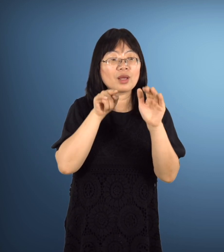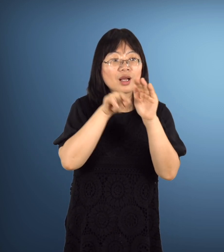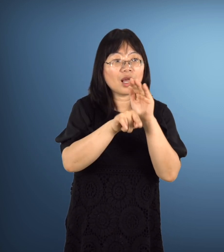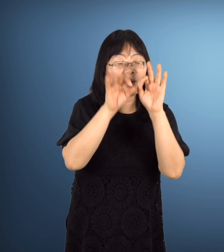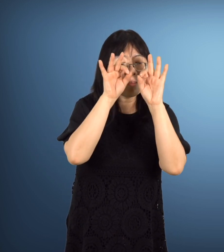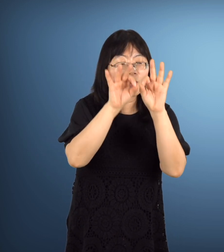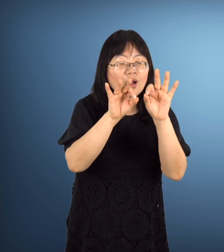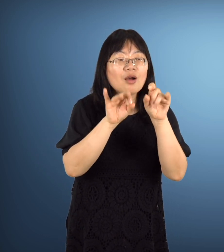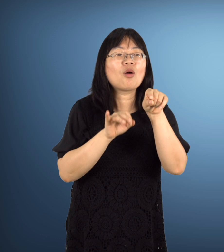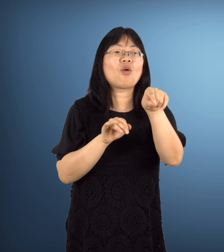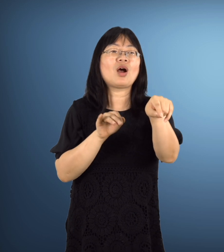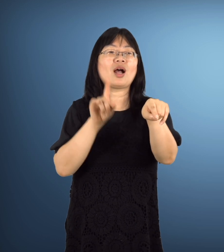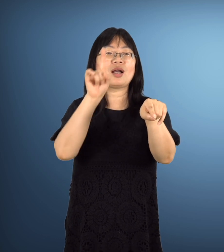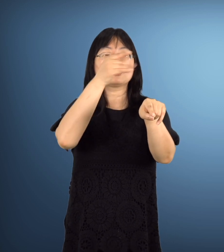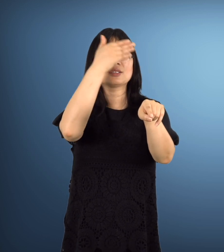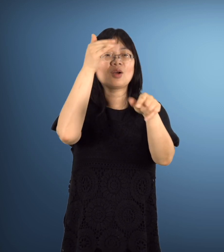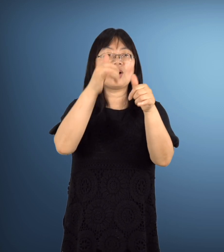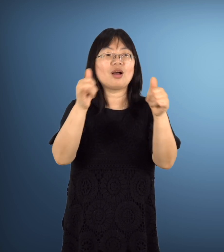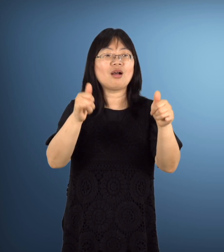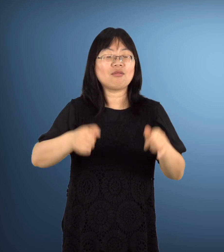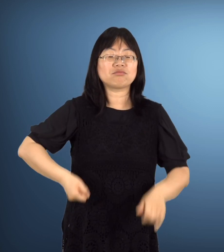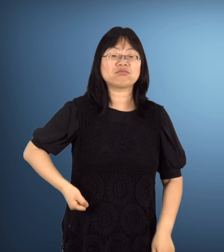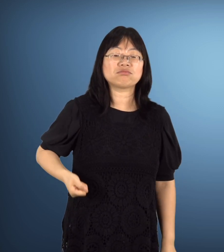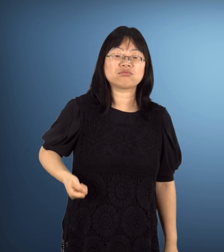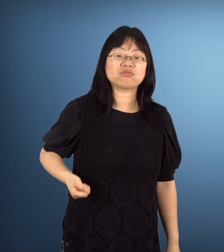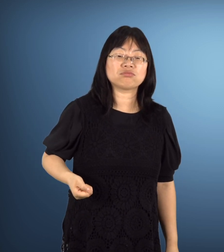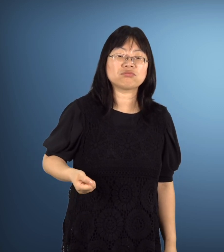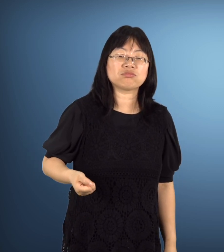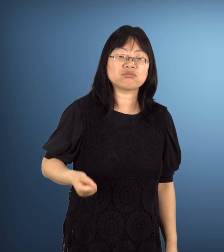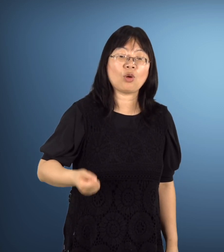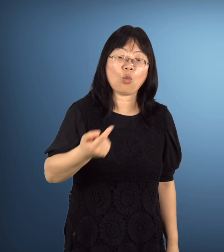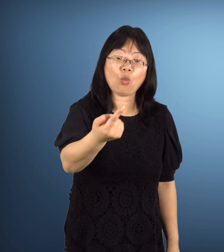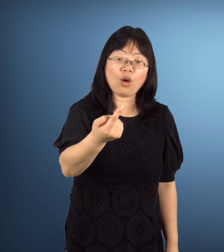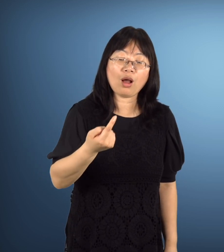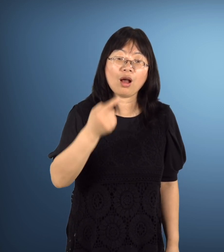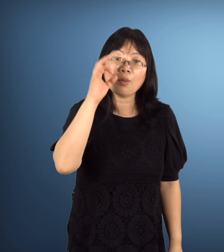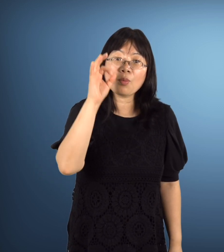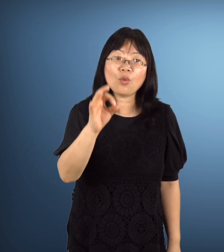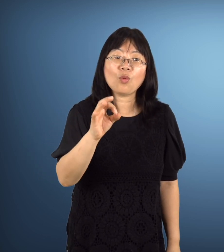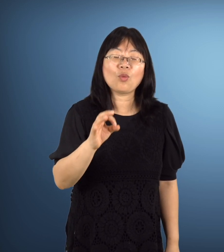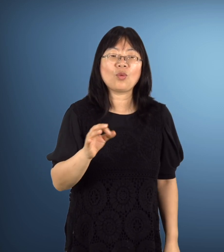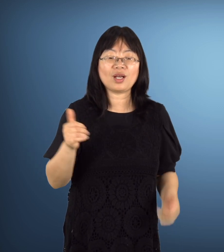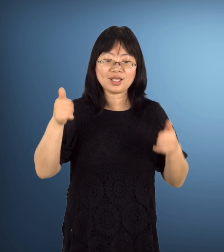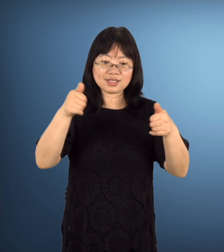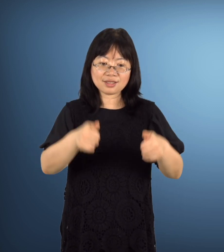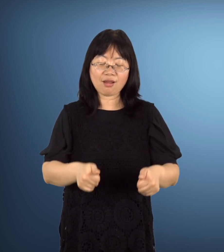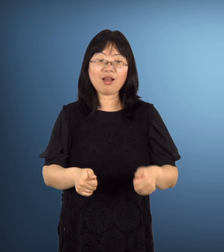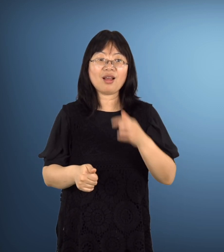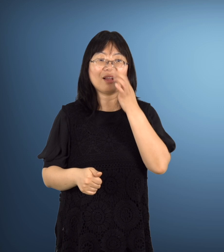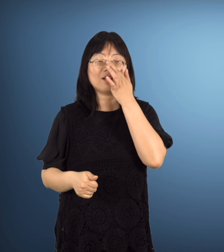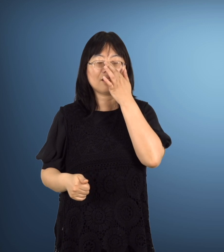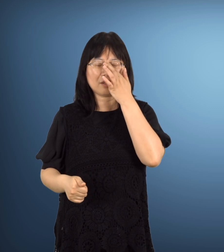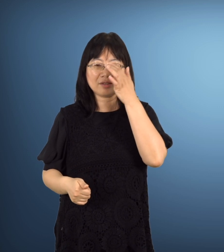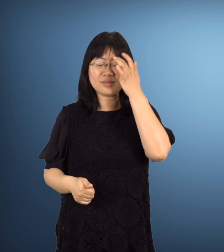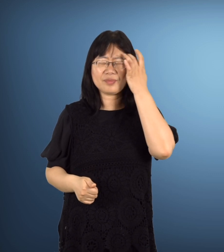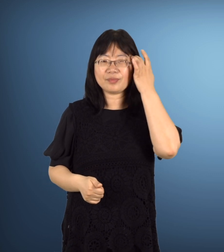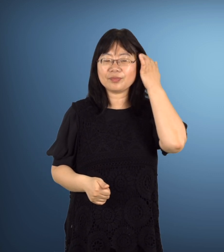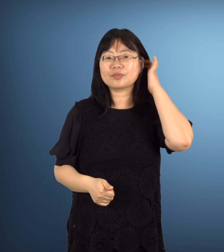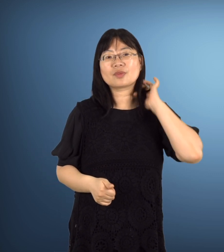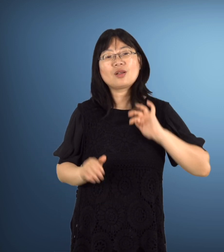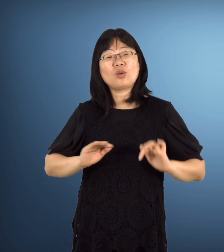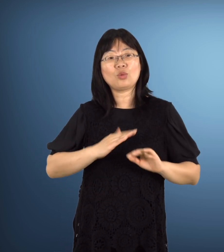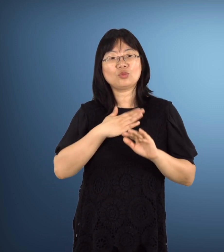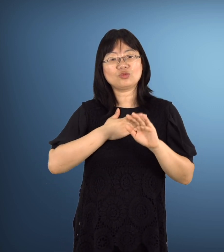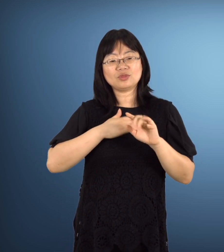나갔다가 저쪽에서 한 청년이 캐리어 가방을 들고 이제 와요. 그래서 이제 인사 겸 아니